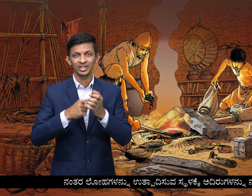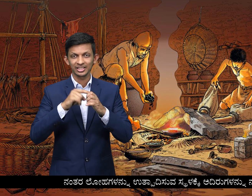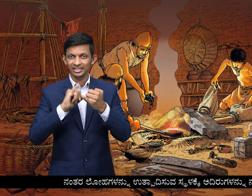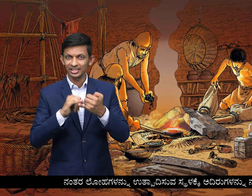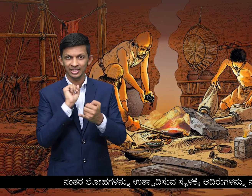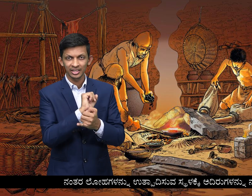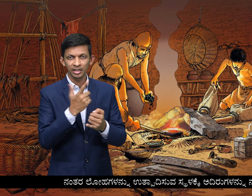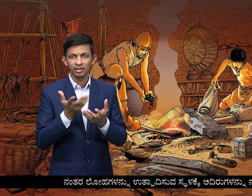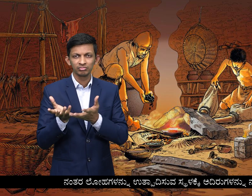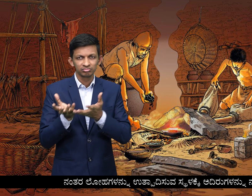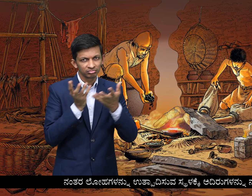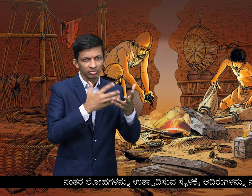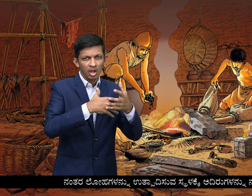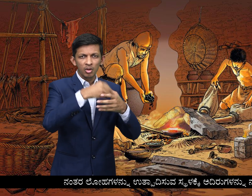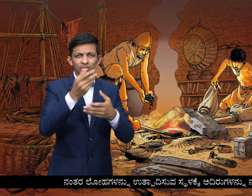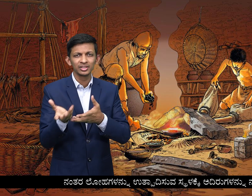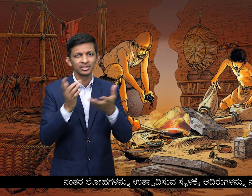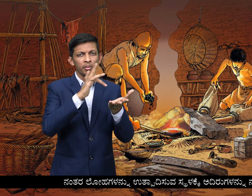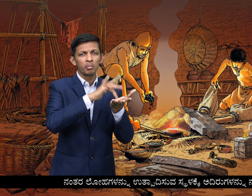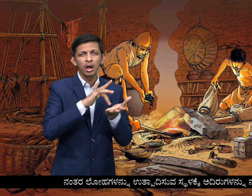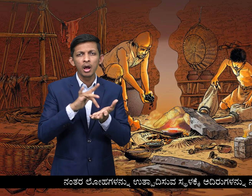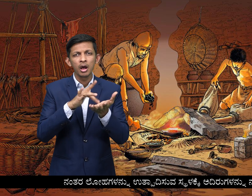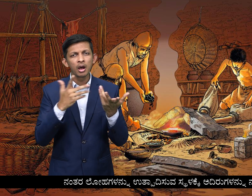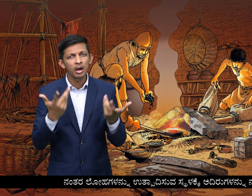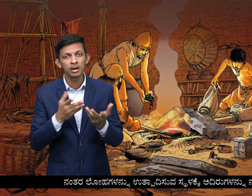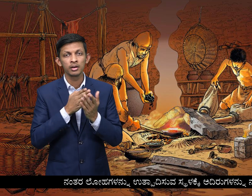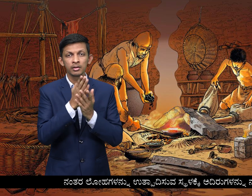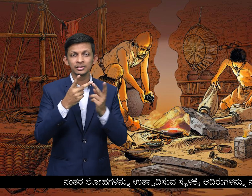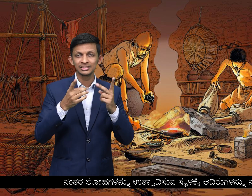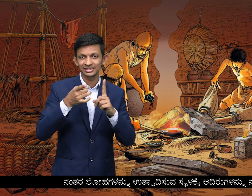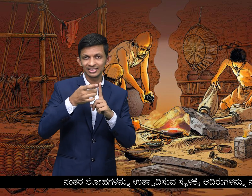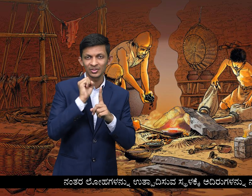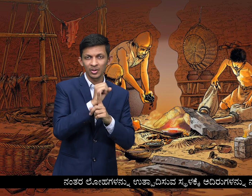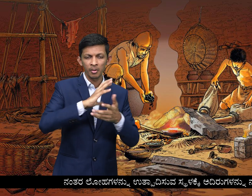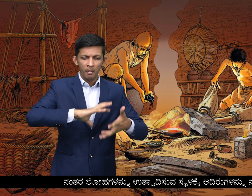ನಂತರ ಲೋಹಗಳನ್ನ ಉತ್ಪಾದಿಸುವ ಸ್ಥಳಕ್ಕೆ ಅದಿರುಗಳನ್ನ ನಡೆಸಲಾಗುತ್ತೆ.